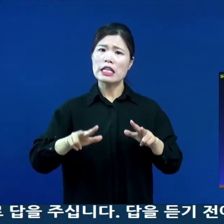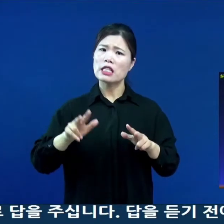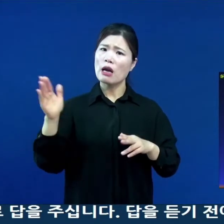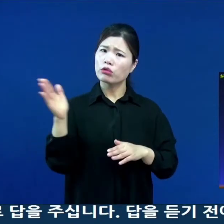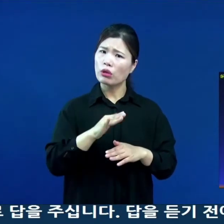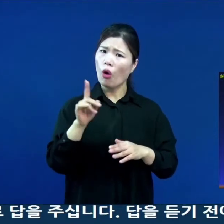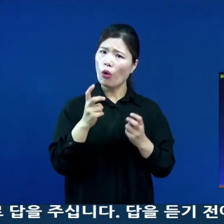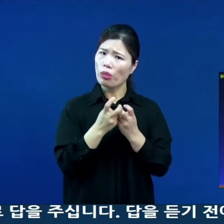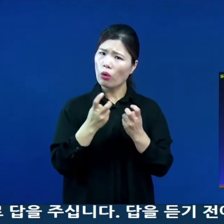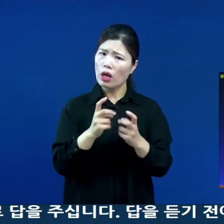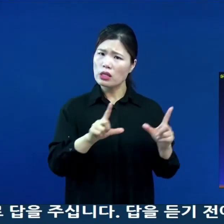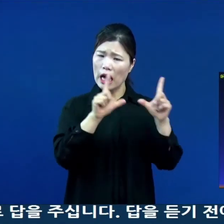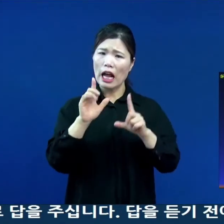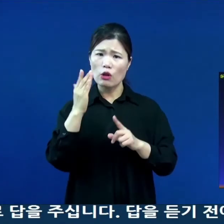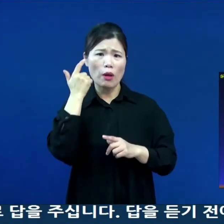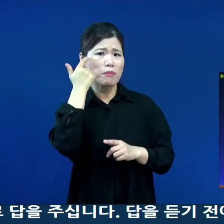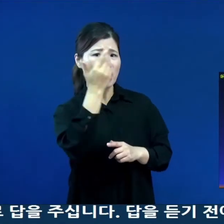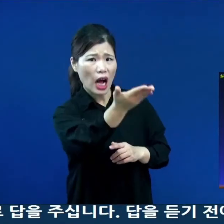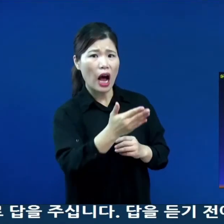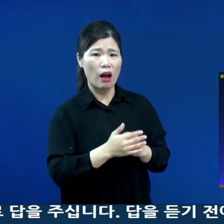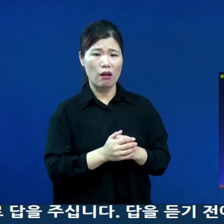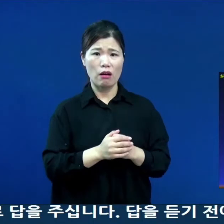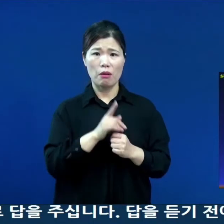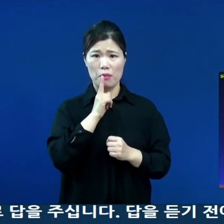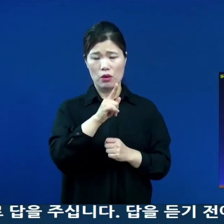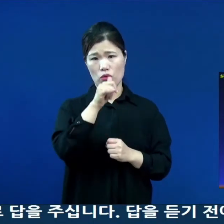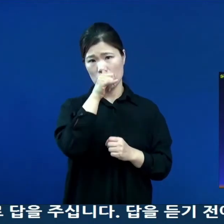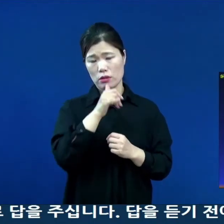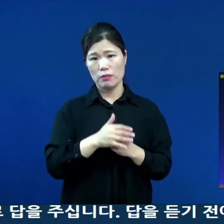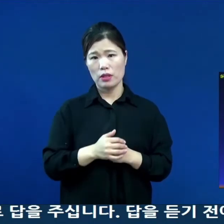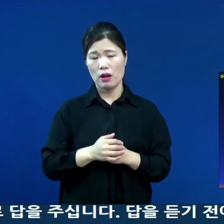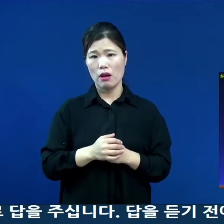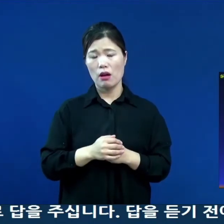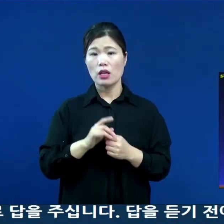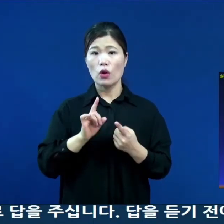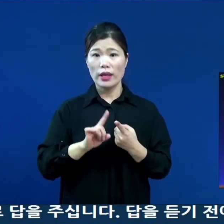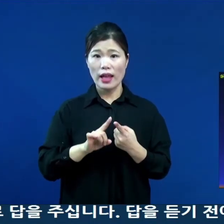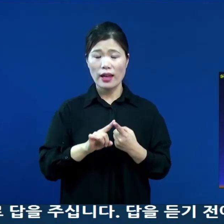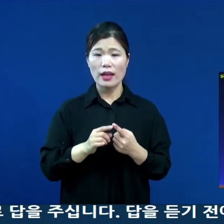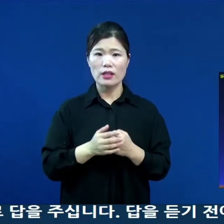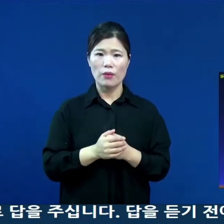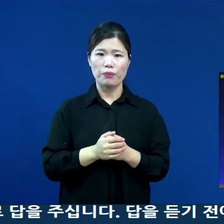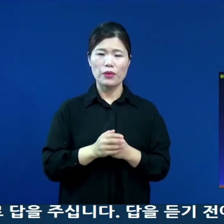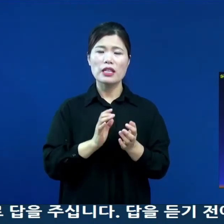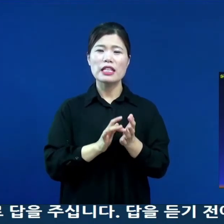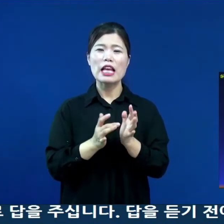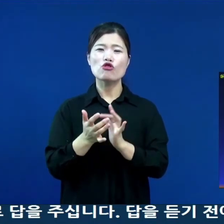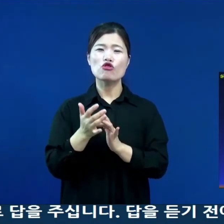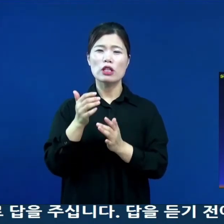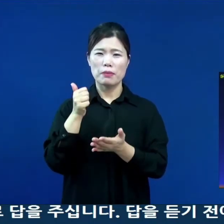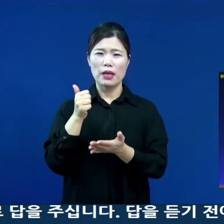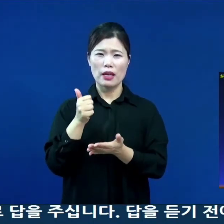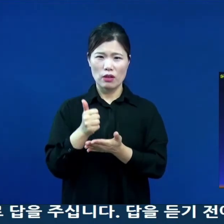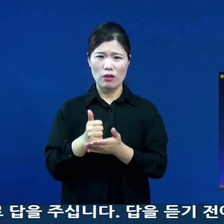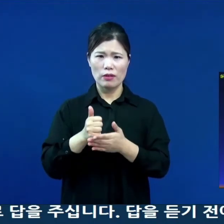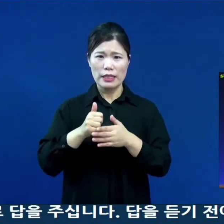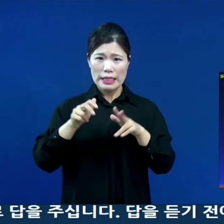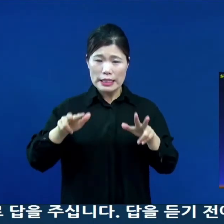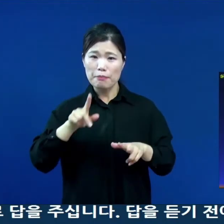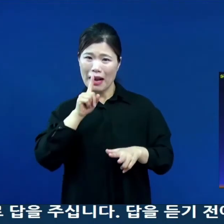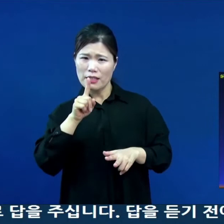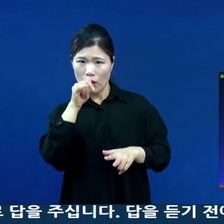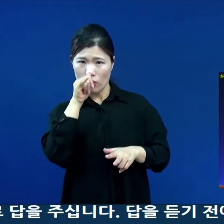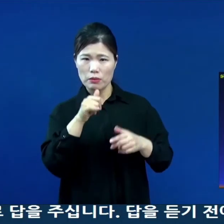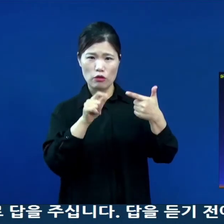살아야 됩니까? 같은 맥의 질문이에요. 예수님이 뭐라고 말씀하셨냐면 29절